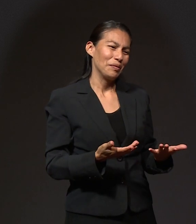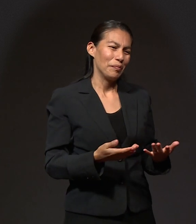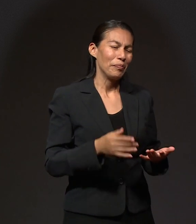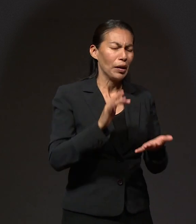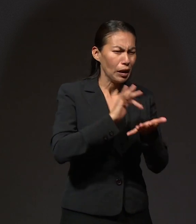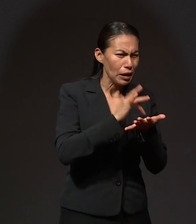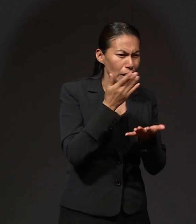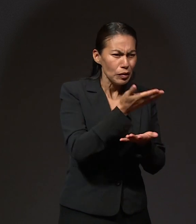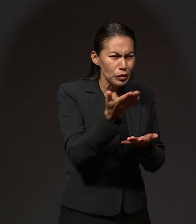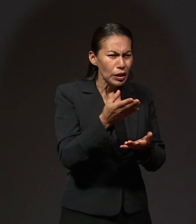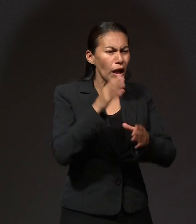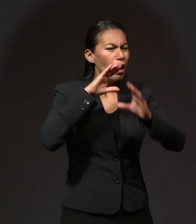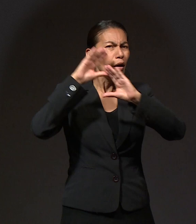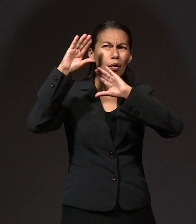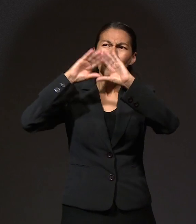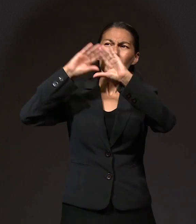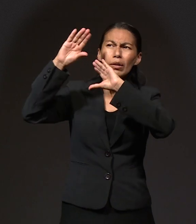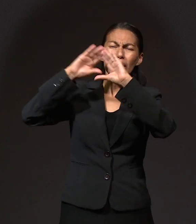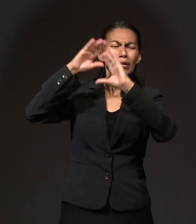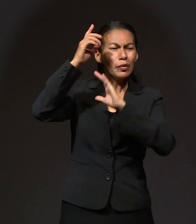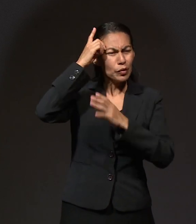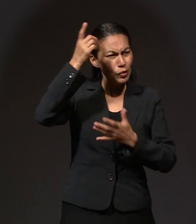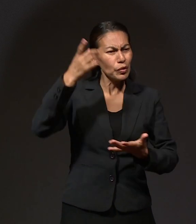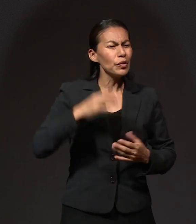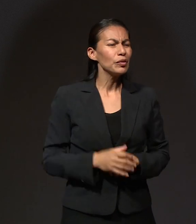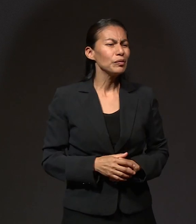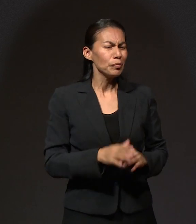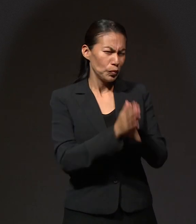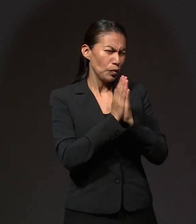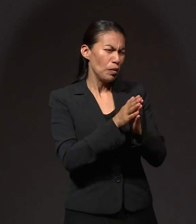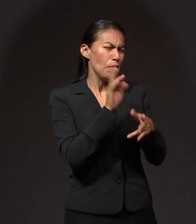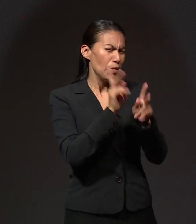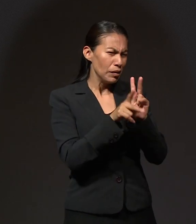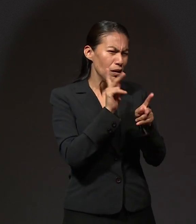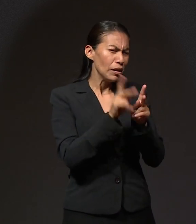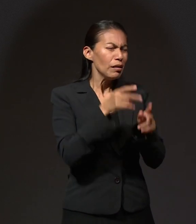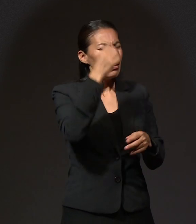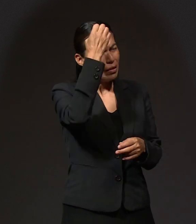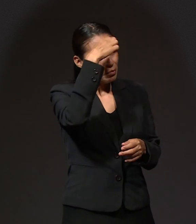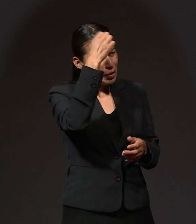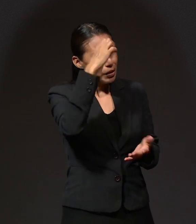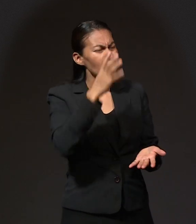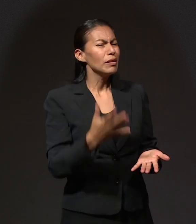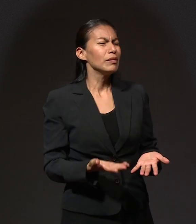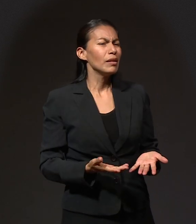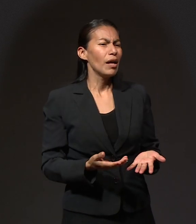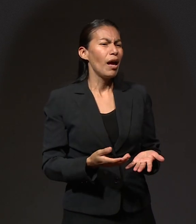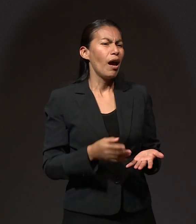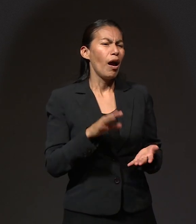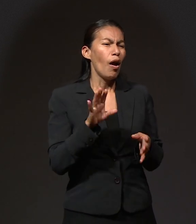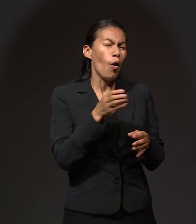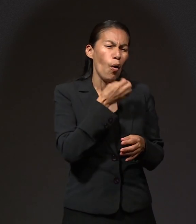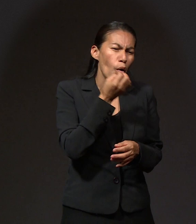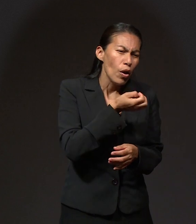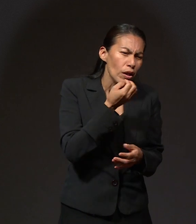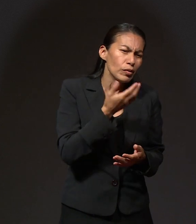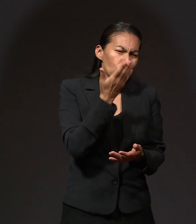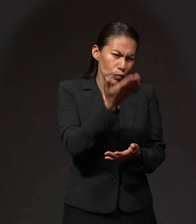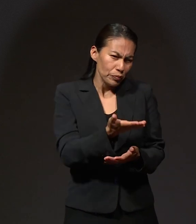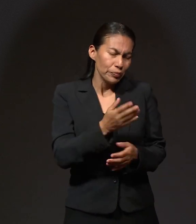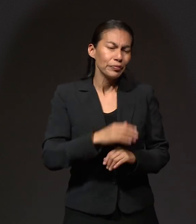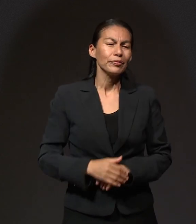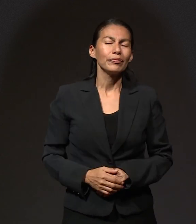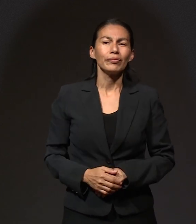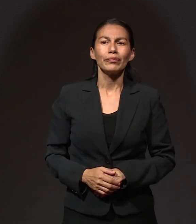gracias a la comunión que usted tiene con Dios. Cuéntenos algo de alguna experiencia de Dios en